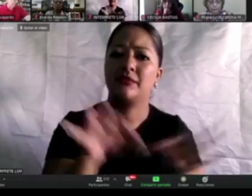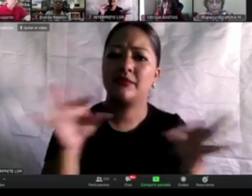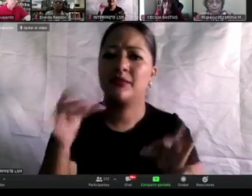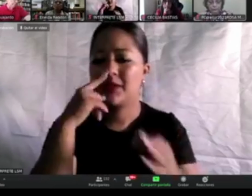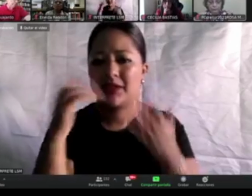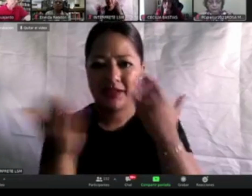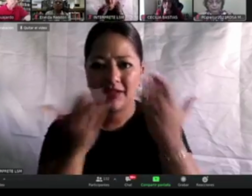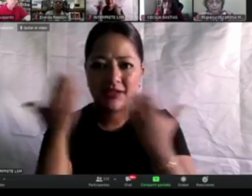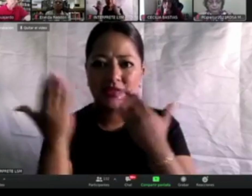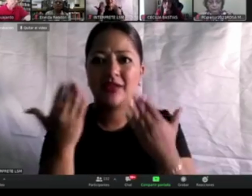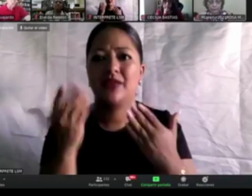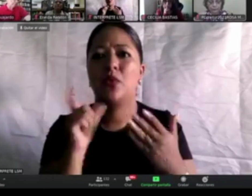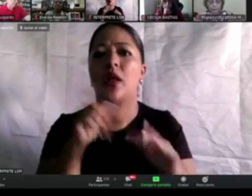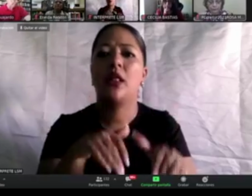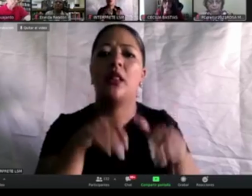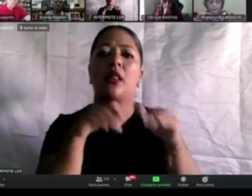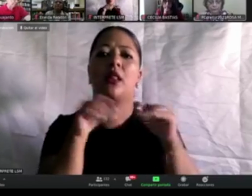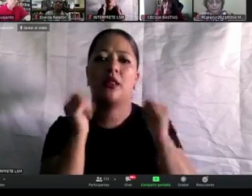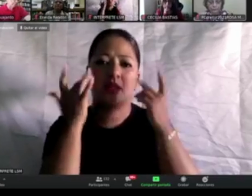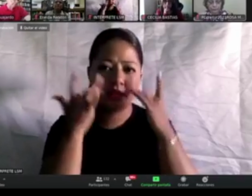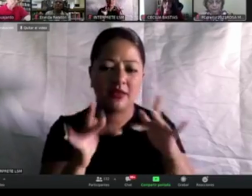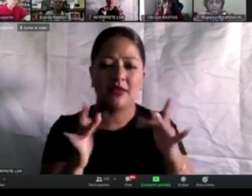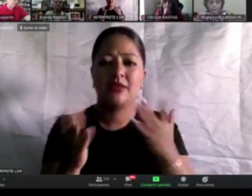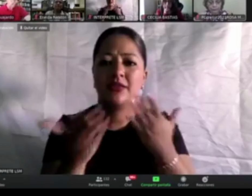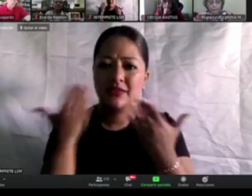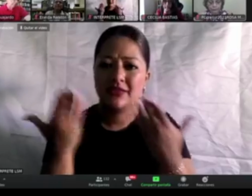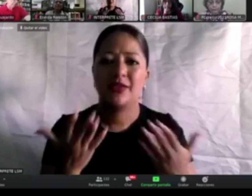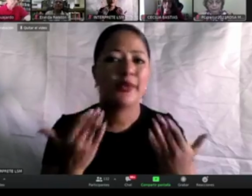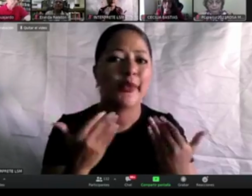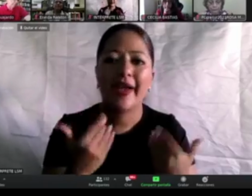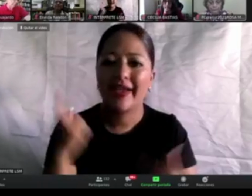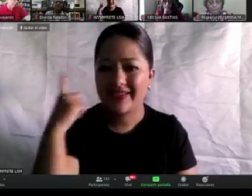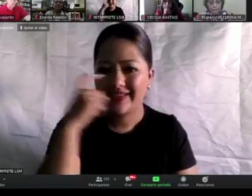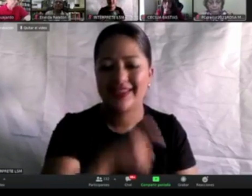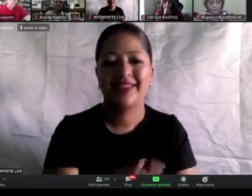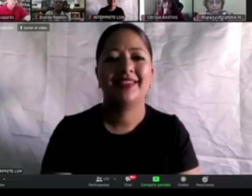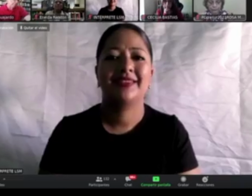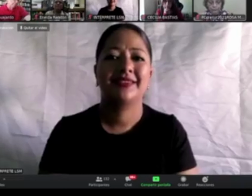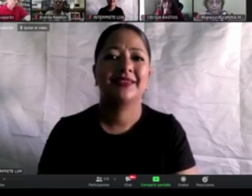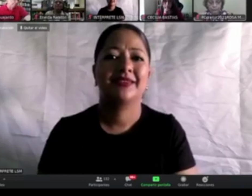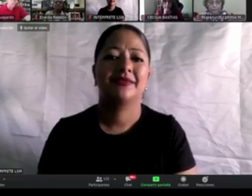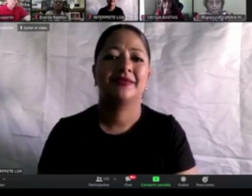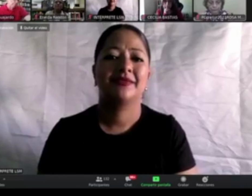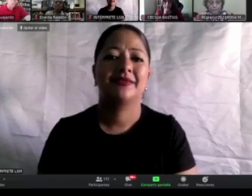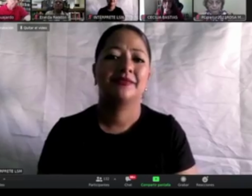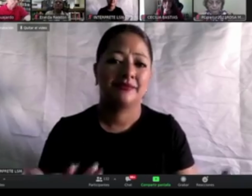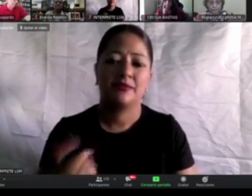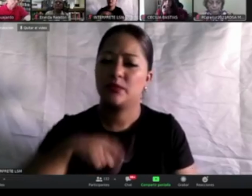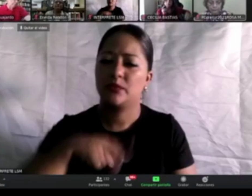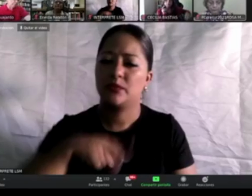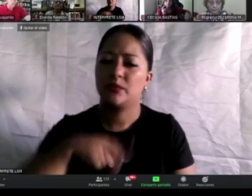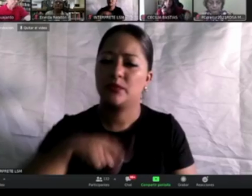abandonan sus estudios este que no hay manera entonces yo la verdad les agradezco